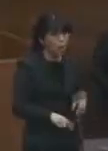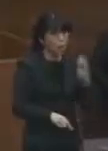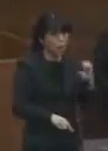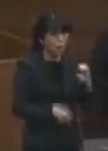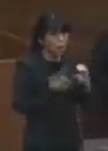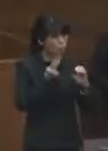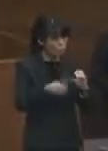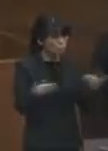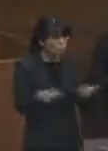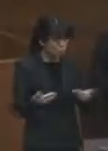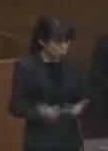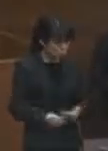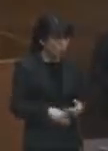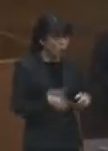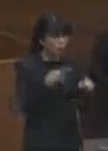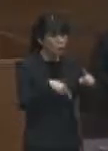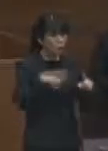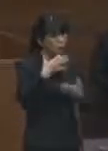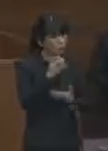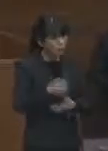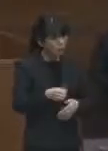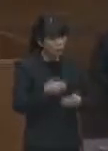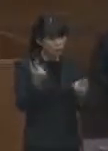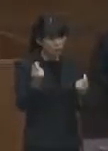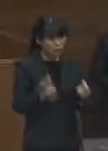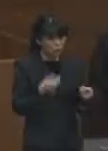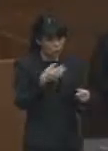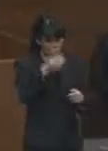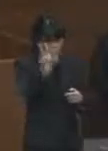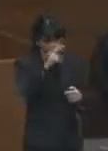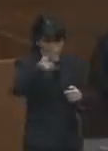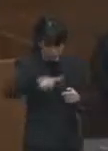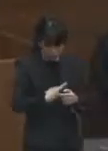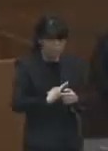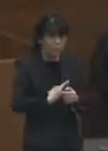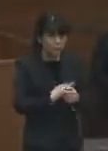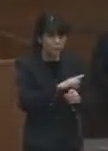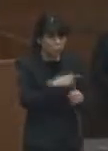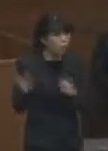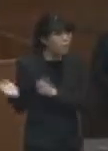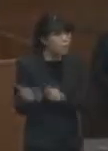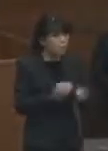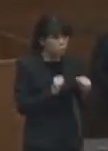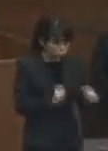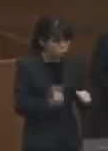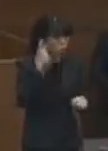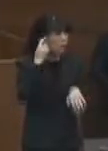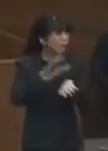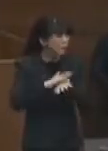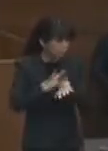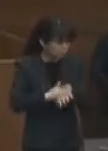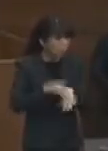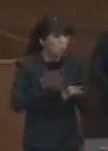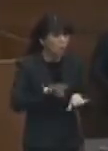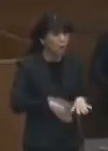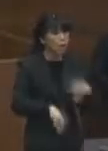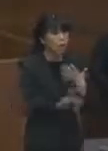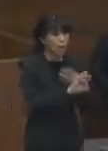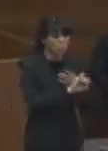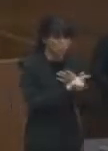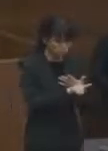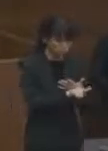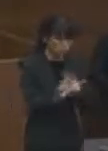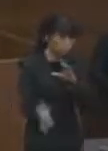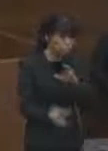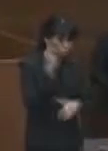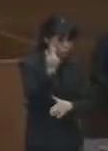公金の適切な管理等に注力できる環境を整備するといった観点などから、この度の事案に類する不